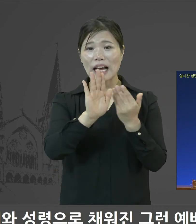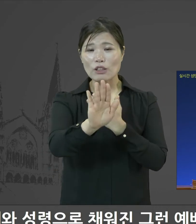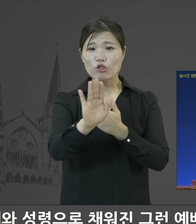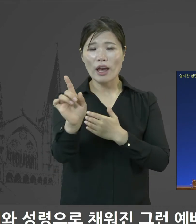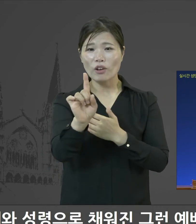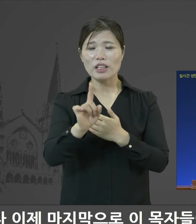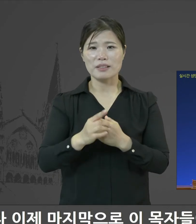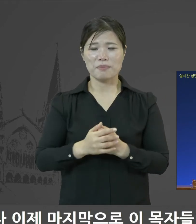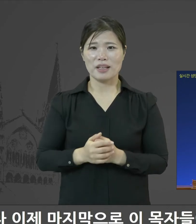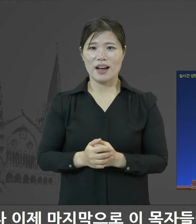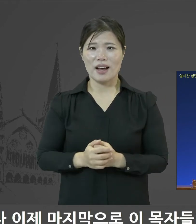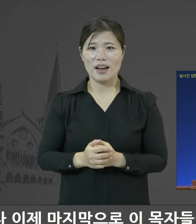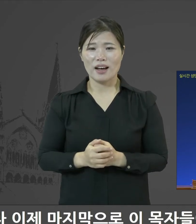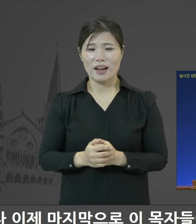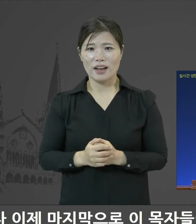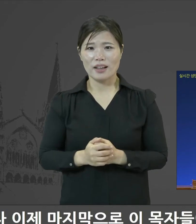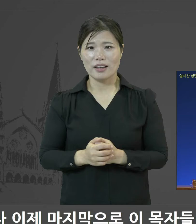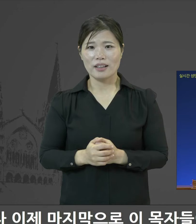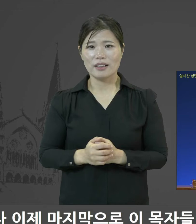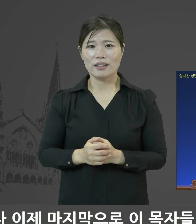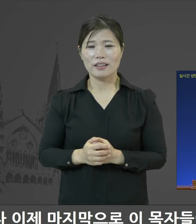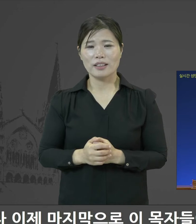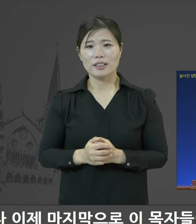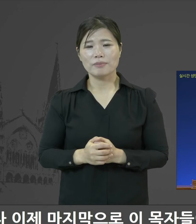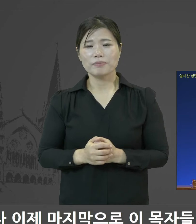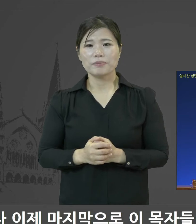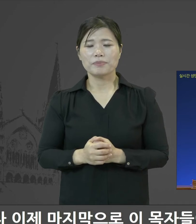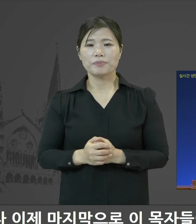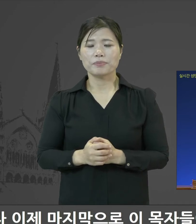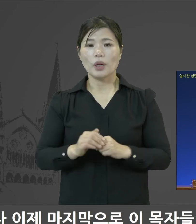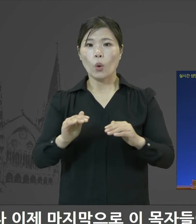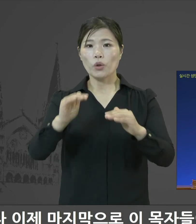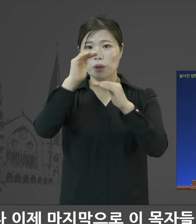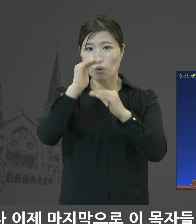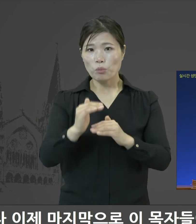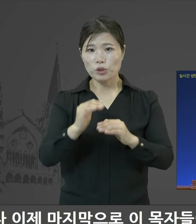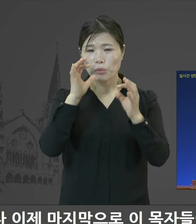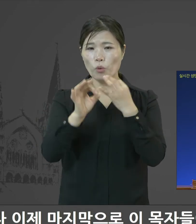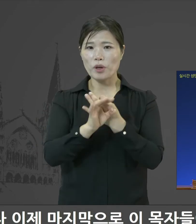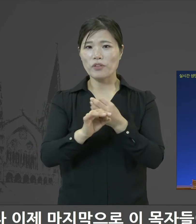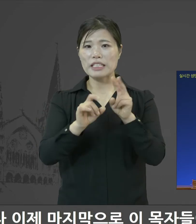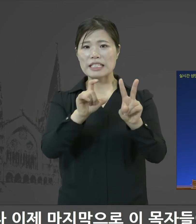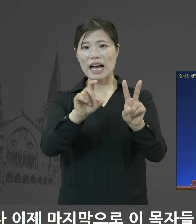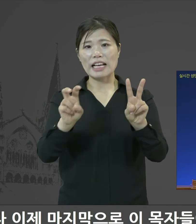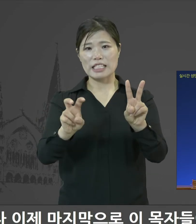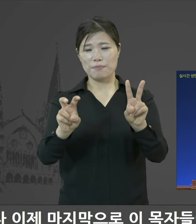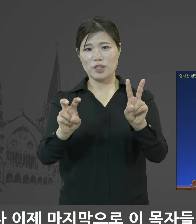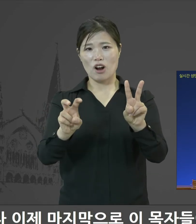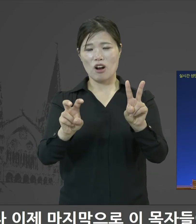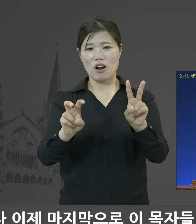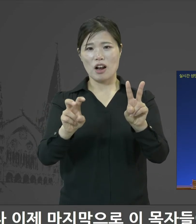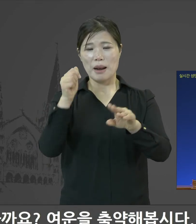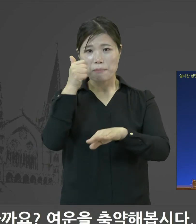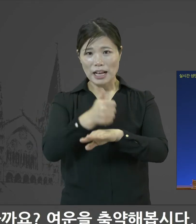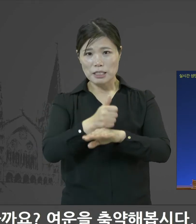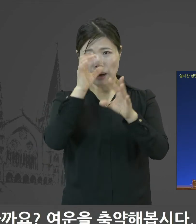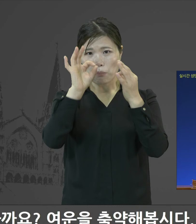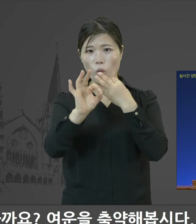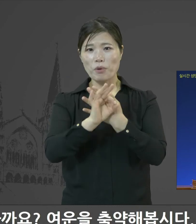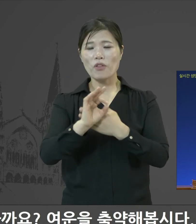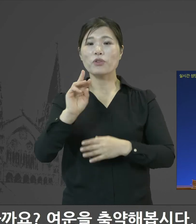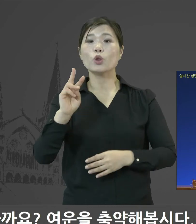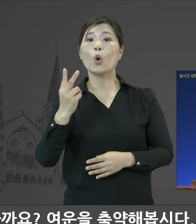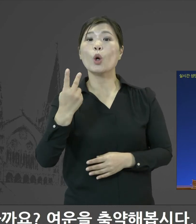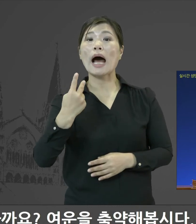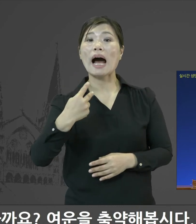그 여운을 한번 추적해 보십시다. 오늘 본문으로 정했던 20절 마지막 단어인데 돌아가니라 이렇게